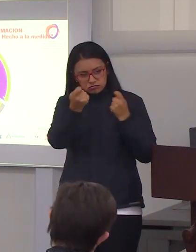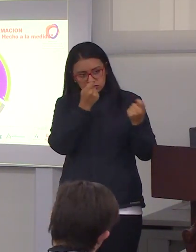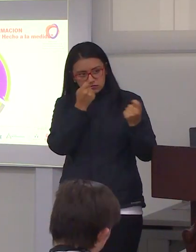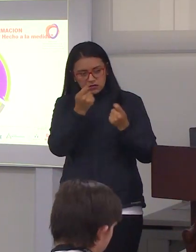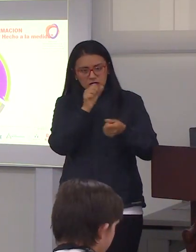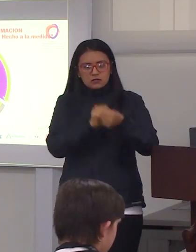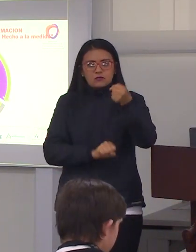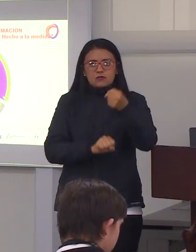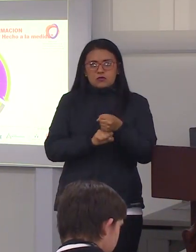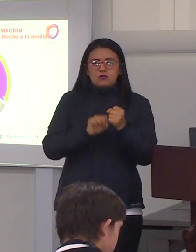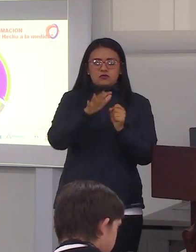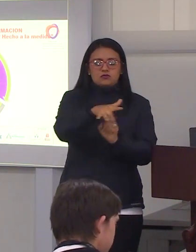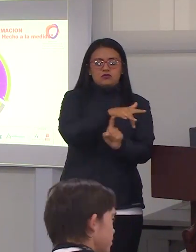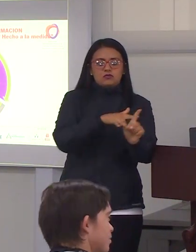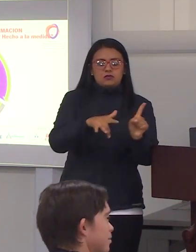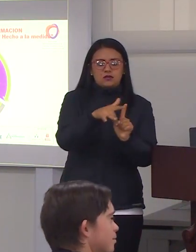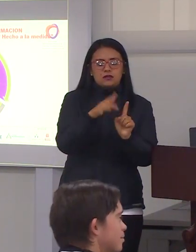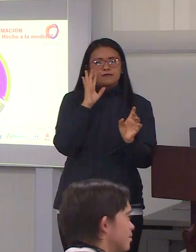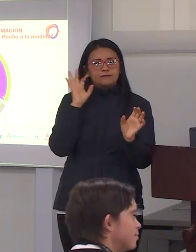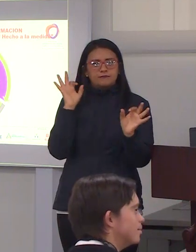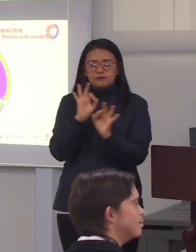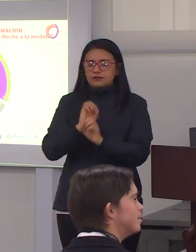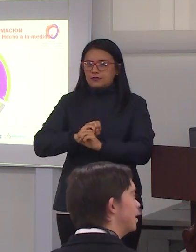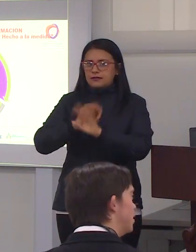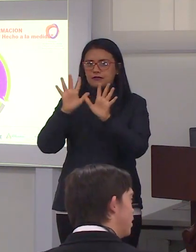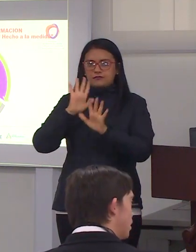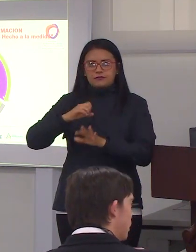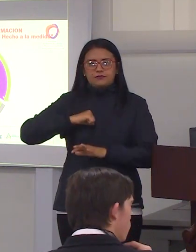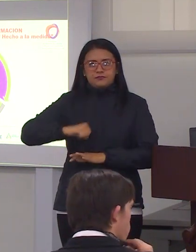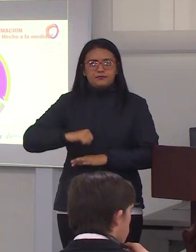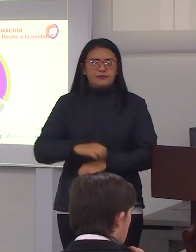apoyo desde el contexto y un enfoque claro de derechos.